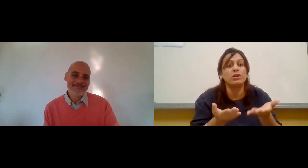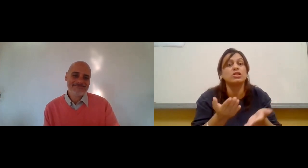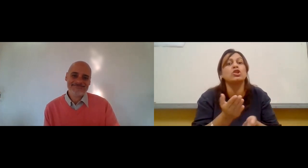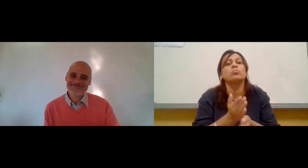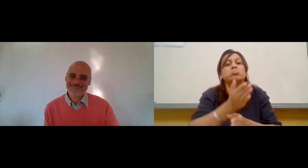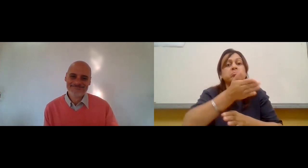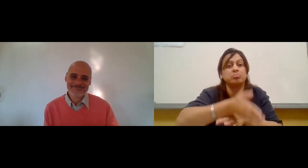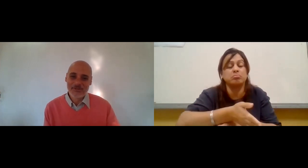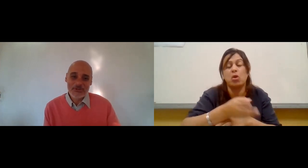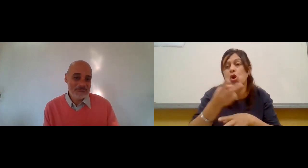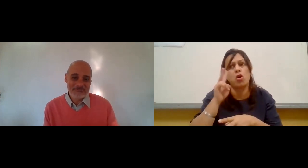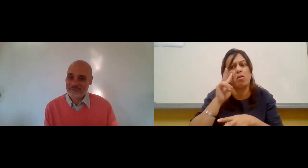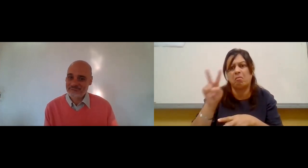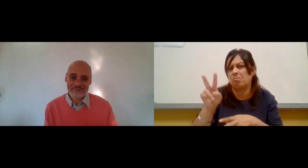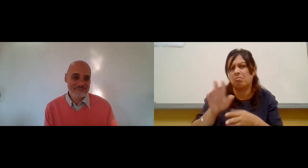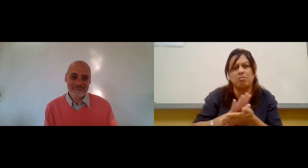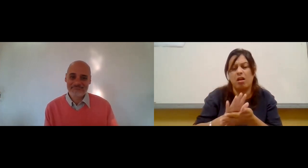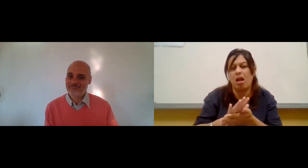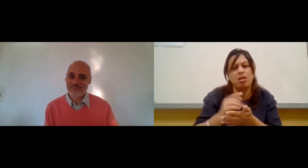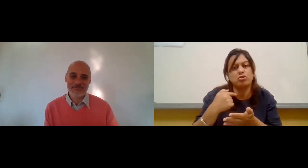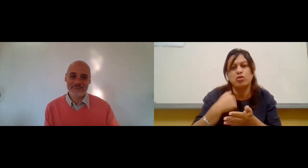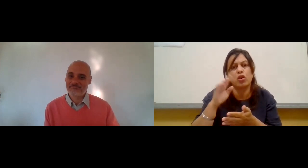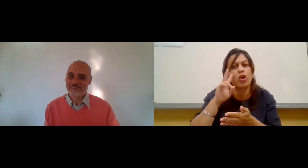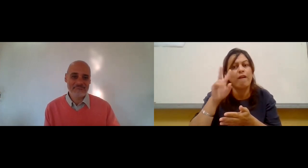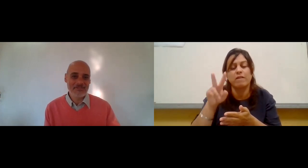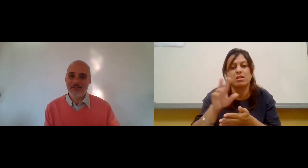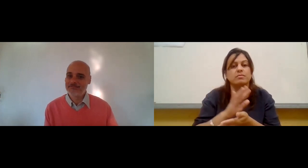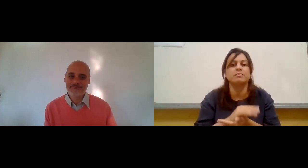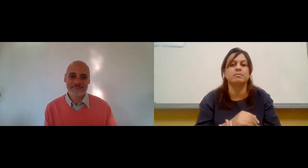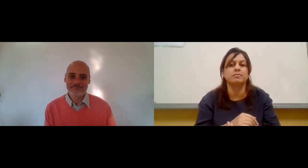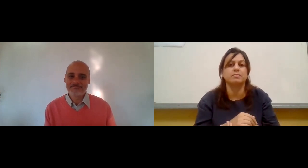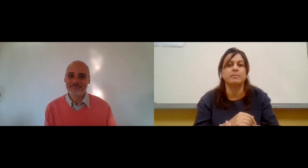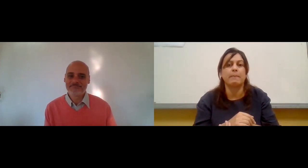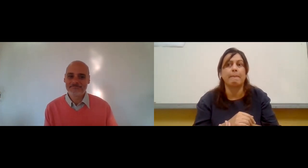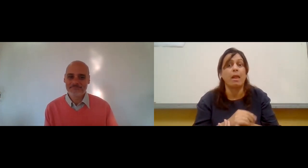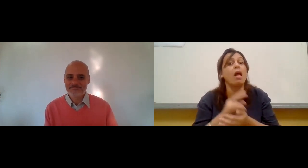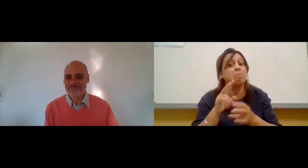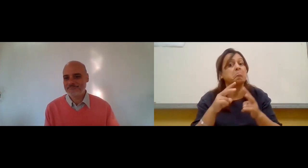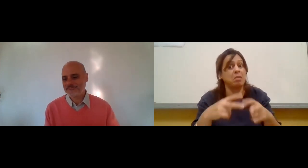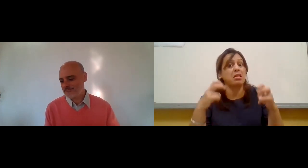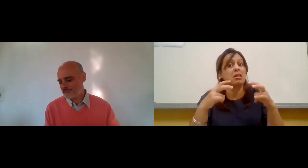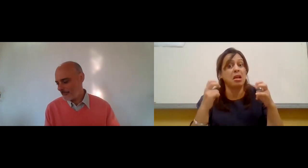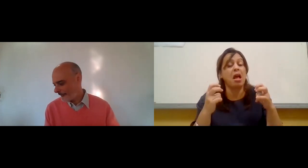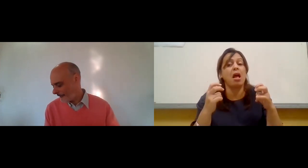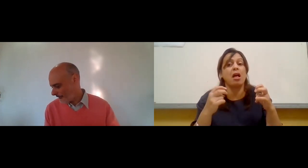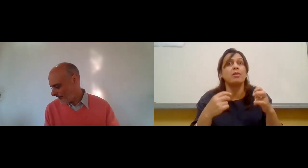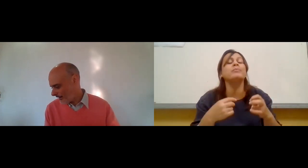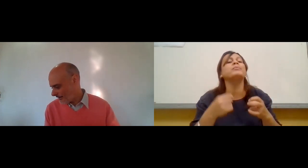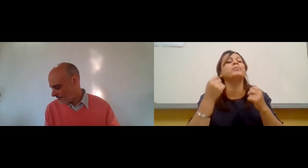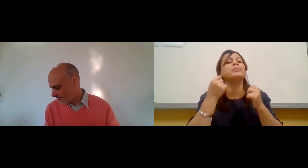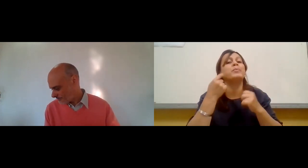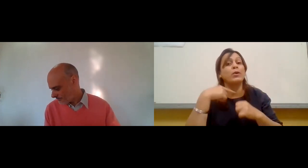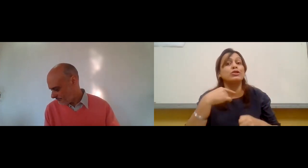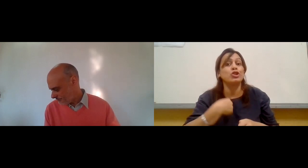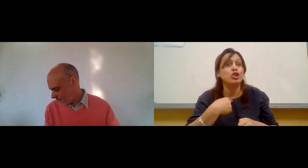No Sí. la vi yo particularmente, No, no, tampoco. Podemos indagar ahí, Por pero eso yo bueno, personalmente pregunté a todo